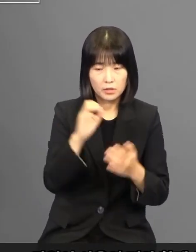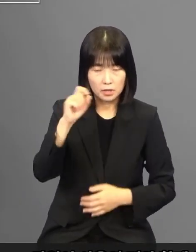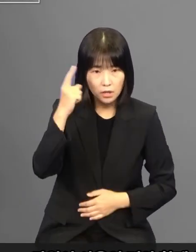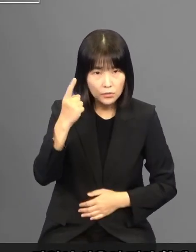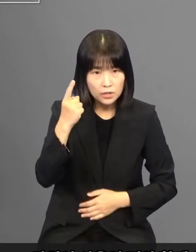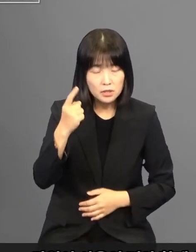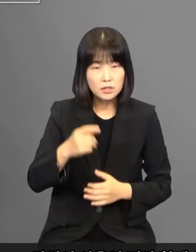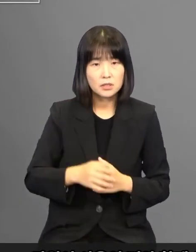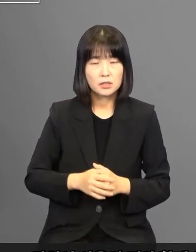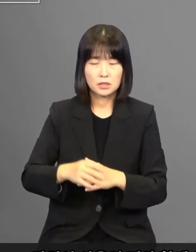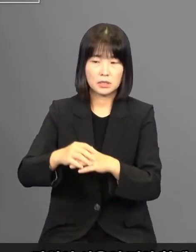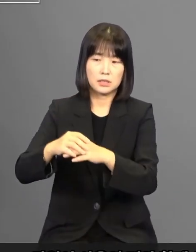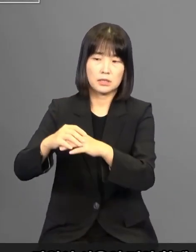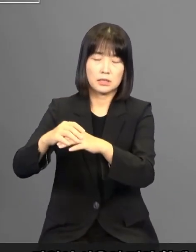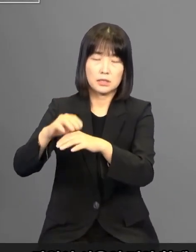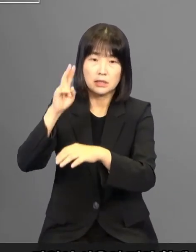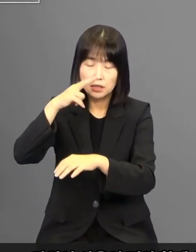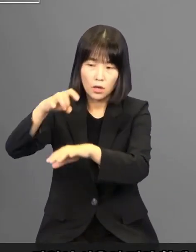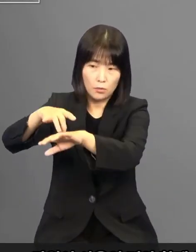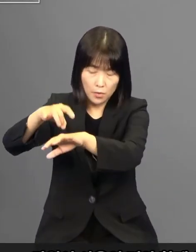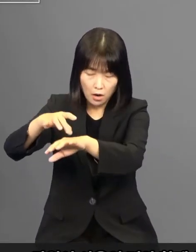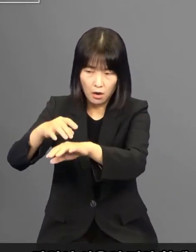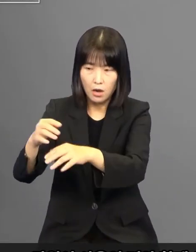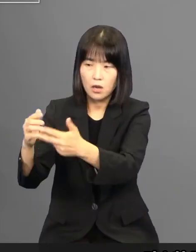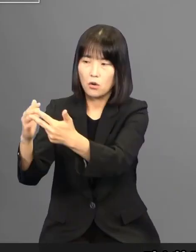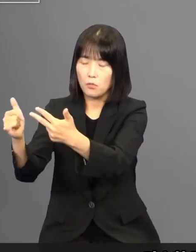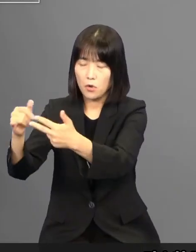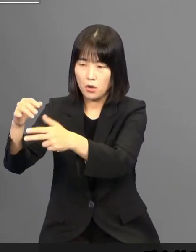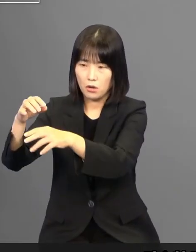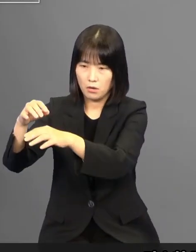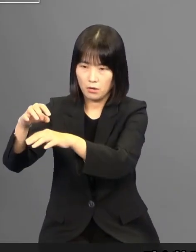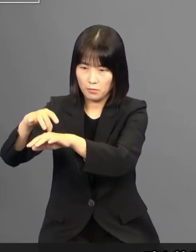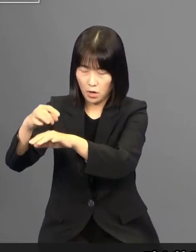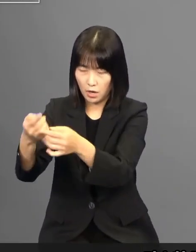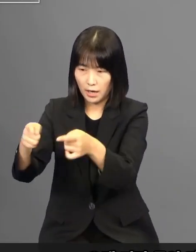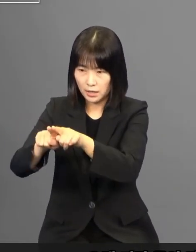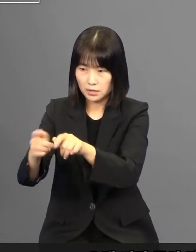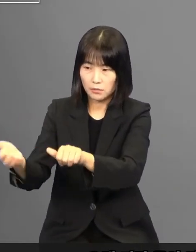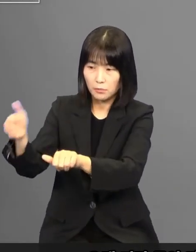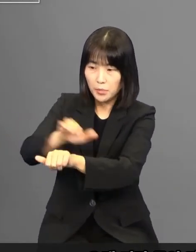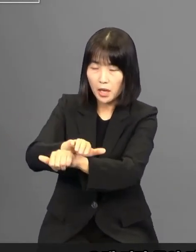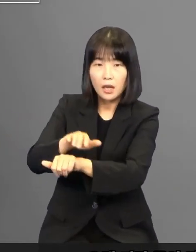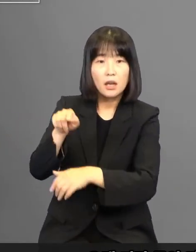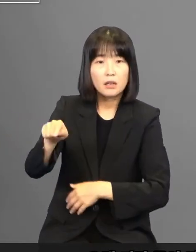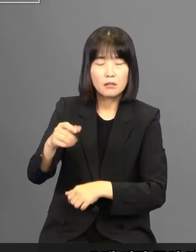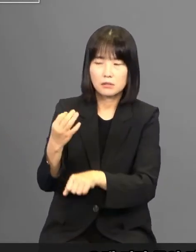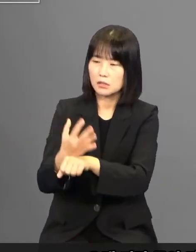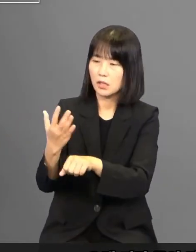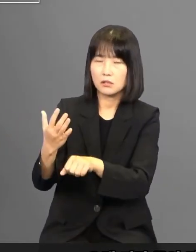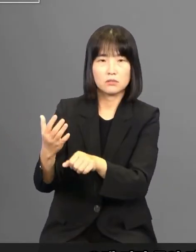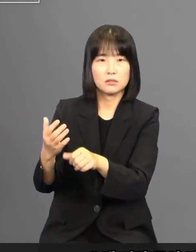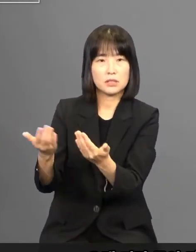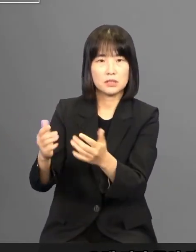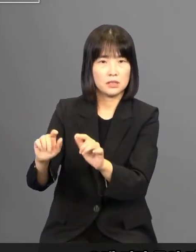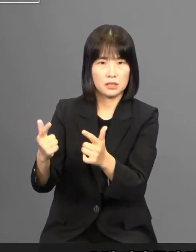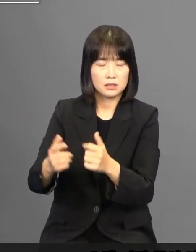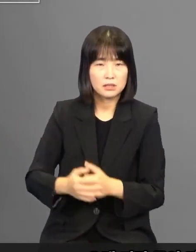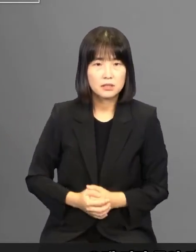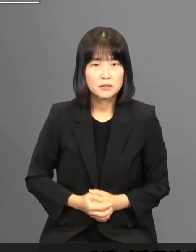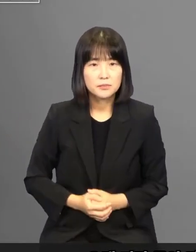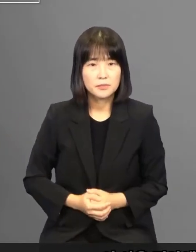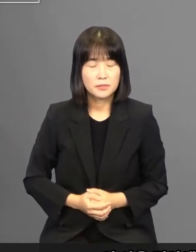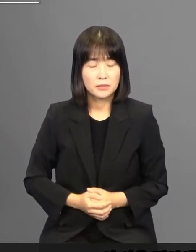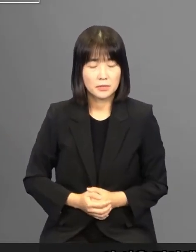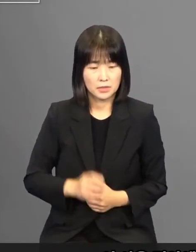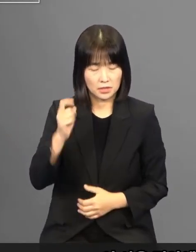함께 이 7명의 뼈를 함께 이 장례한 것은 단순한 장례가 아니었어요. 오랜 기간 동안 다윗의 마음속에